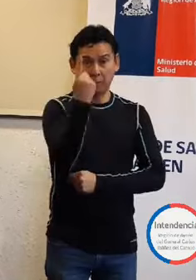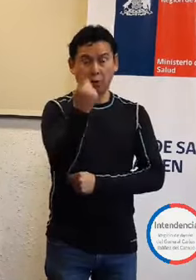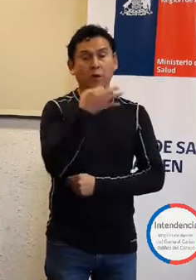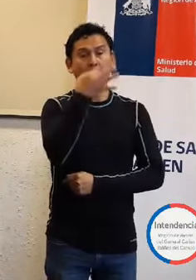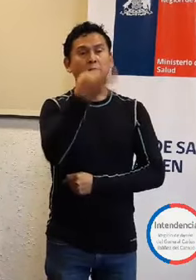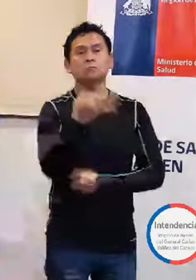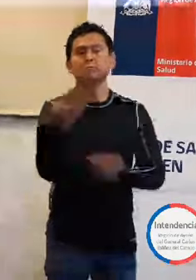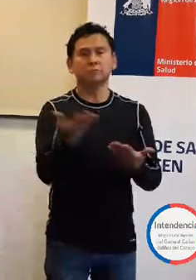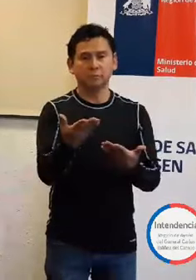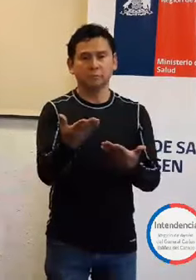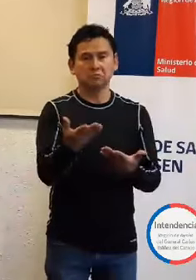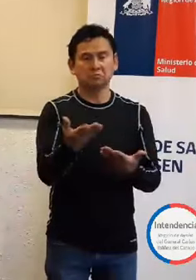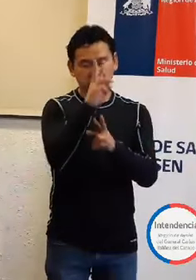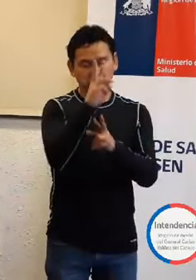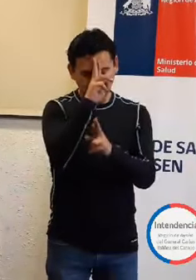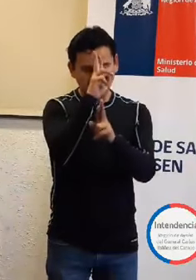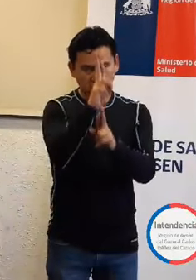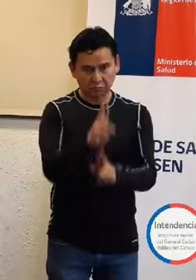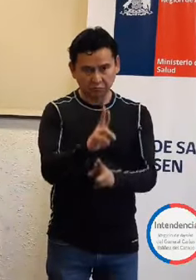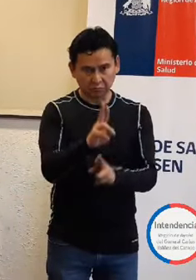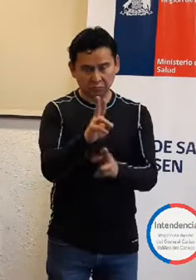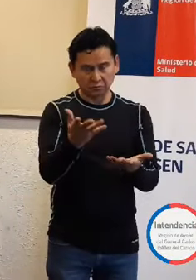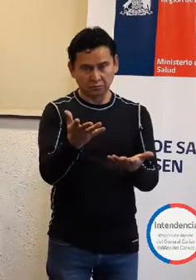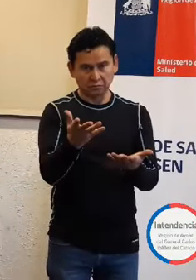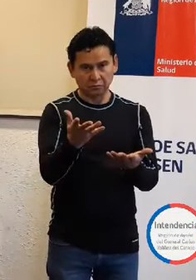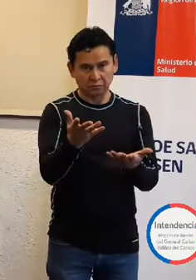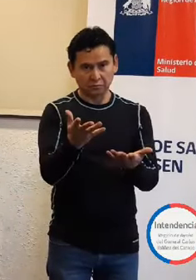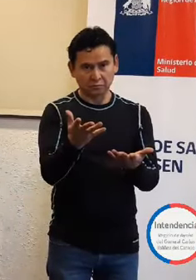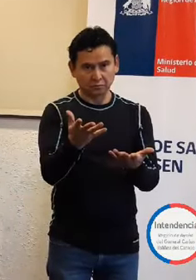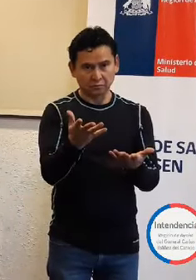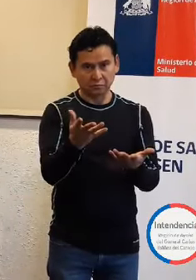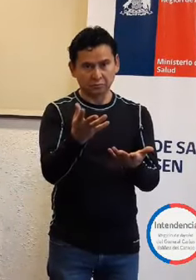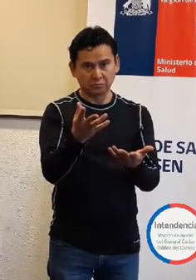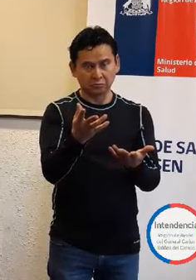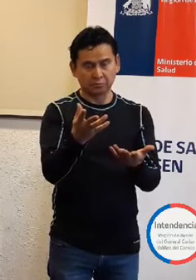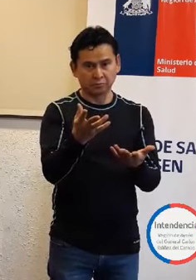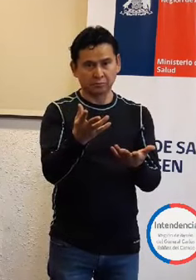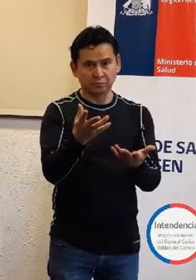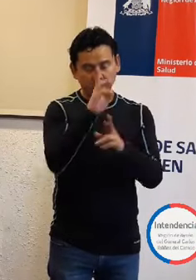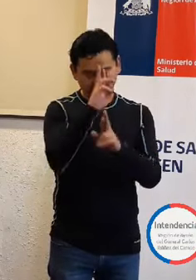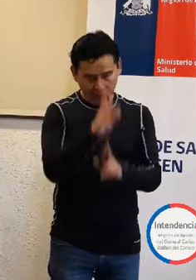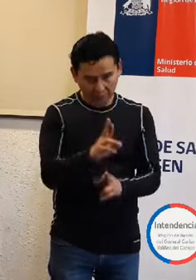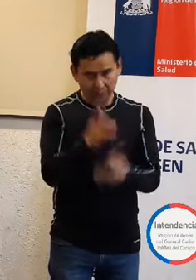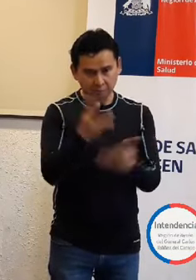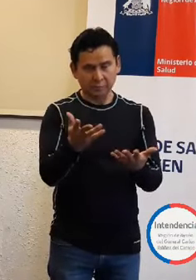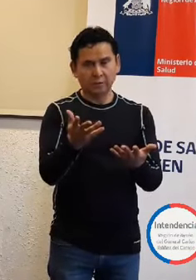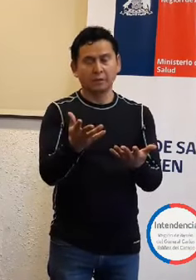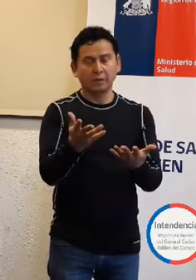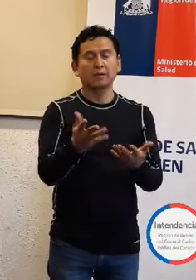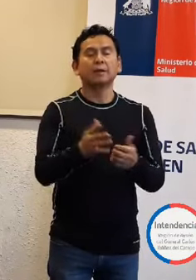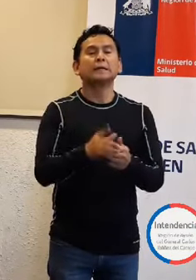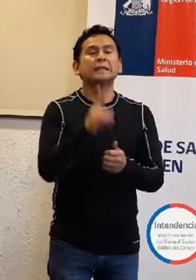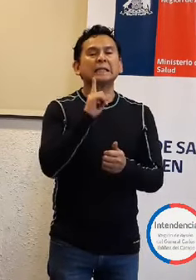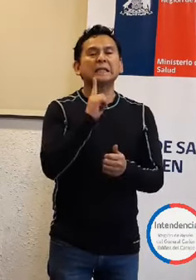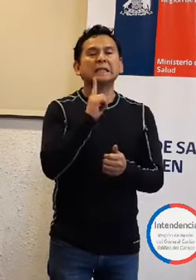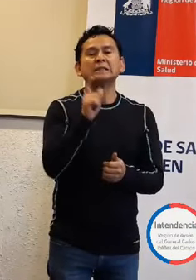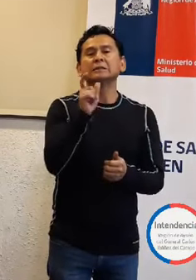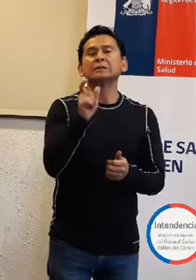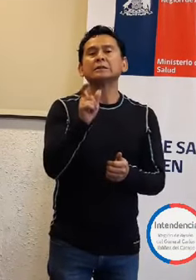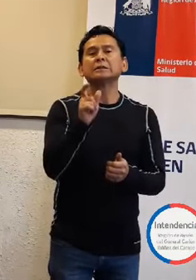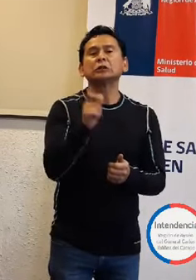haciendo un merecido y reconocido, un merecido reconocimiento, mejor dicho, a todos